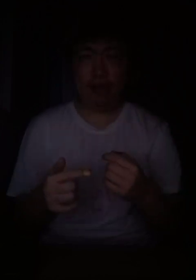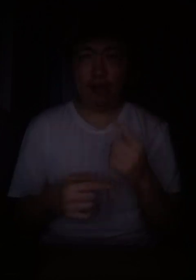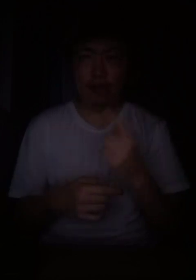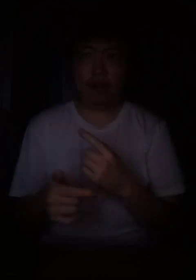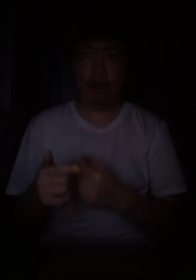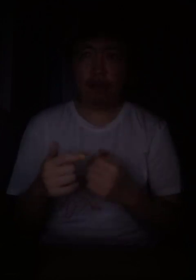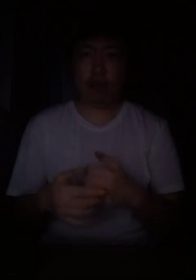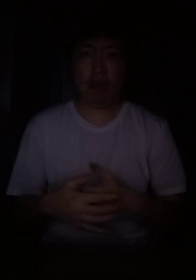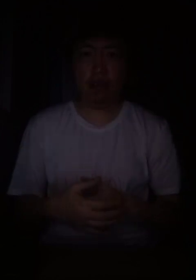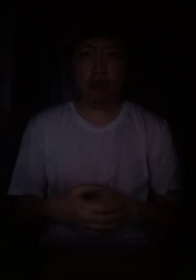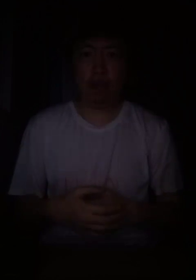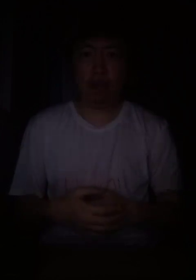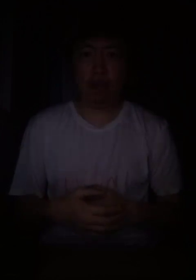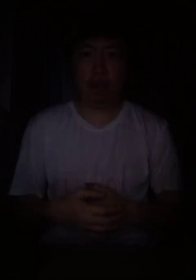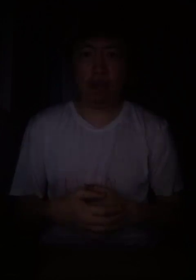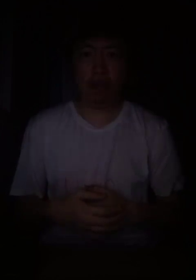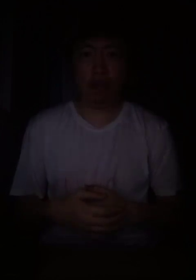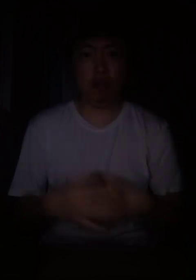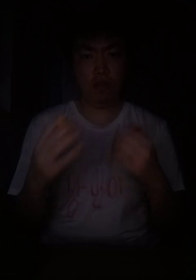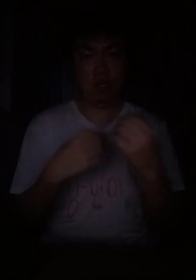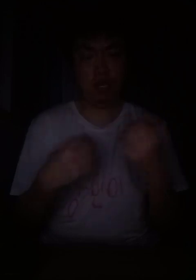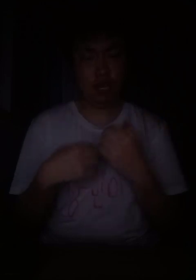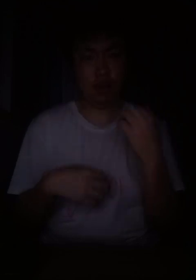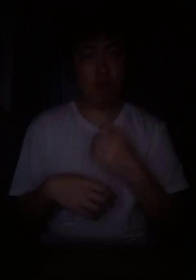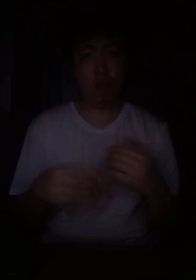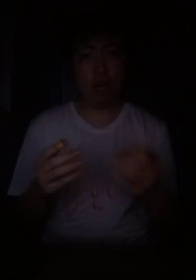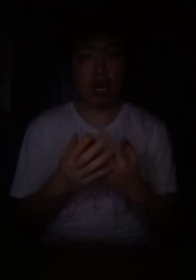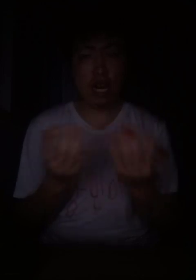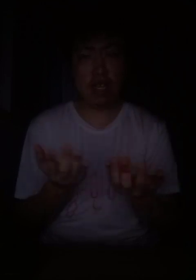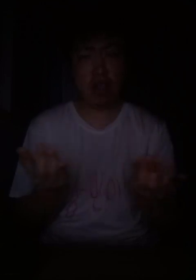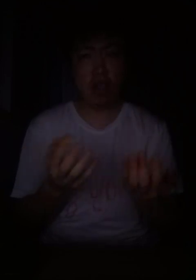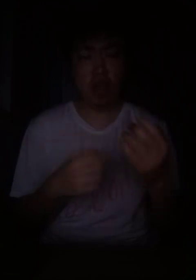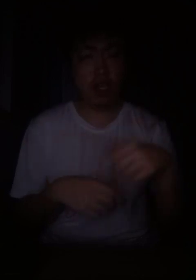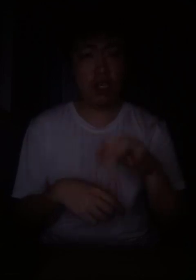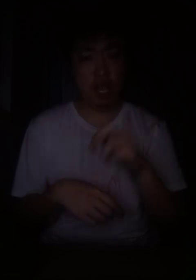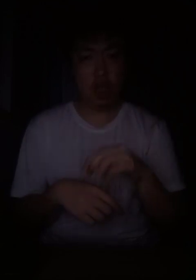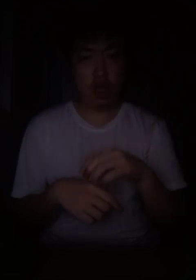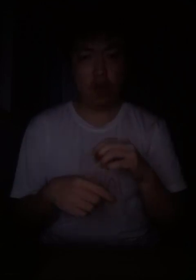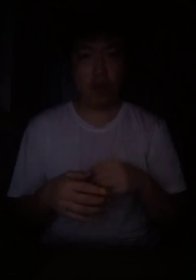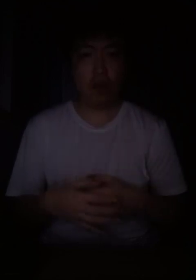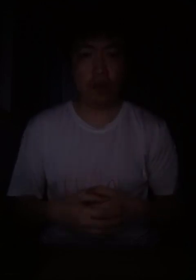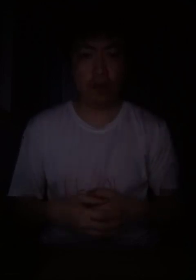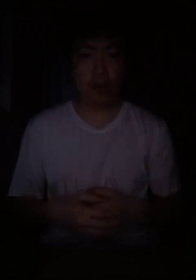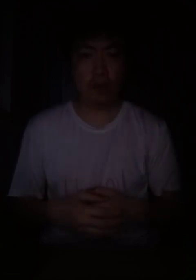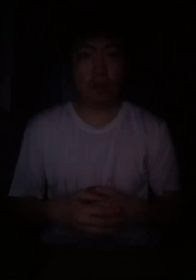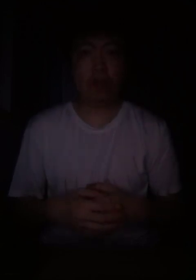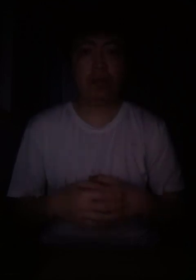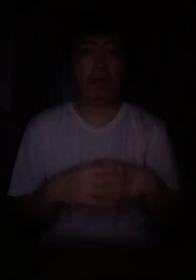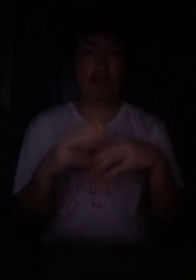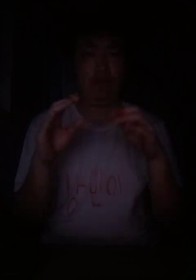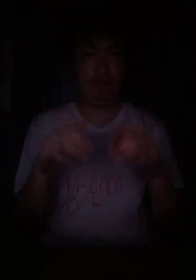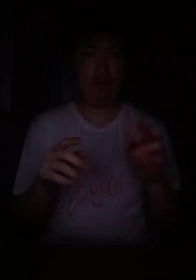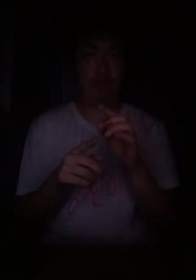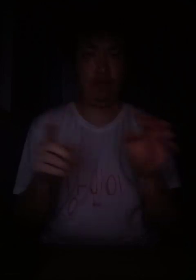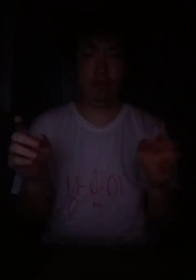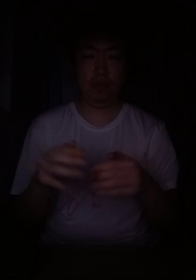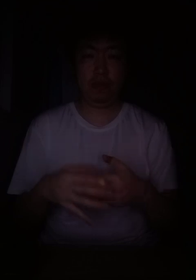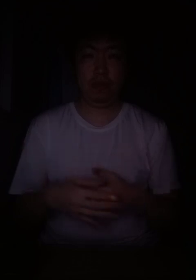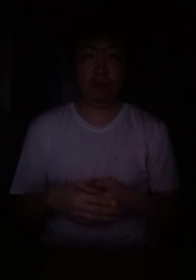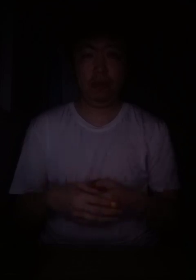많이 봤습니다. 우리가 참 몰랐던 세계 같습니다. 자, 그러면 투견 도박이 구체적으로 어떻게